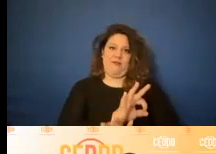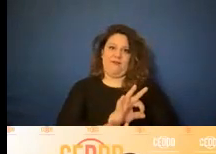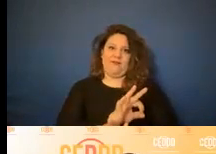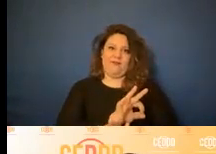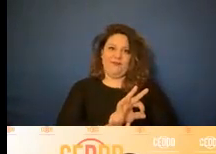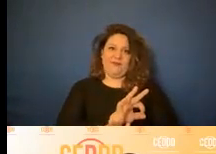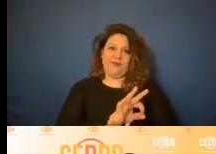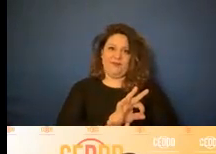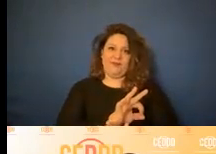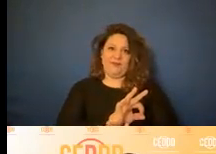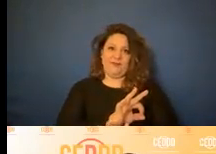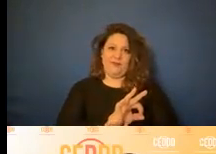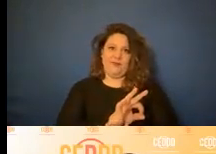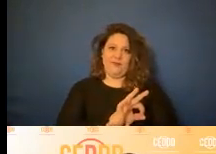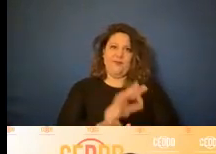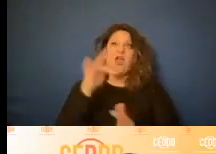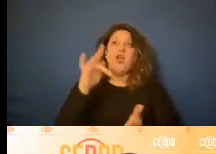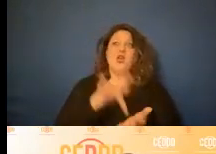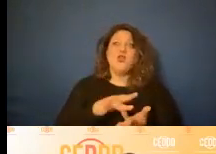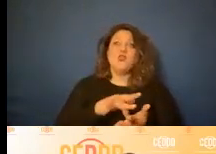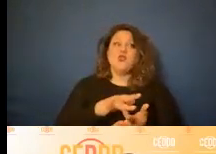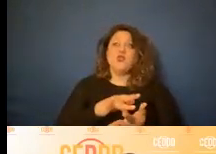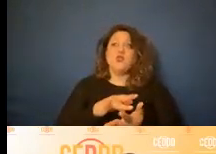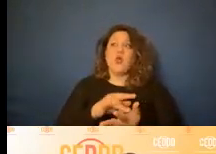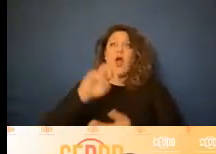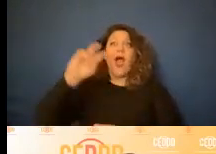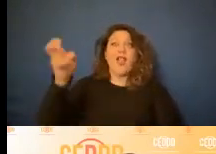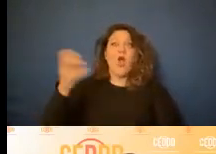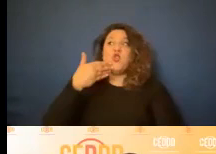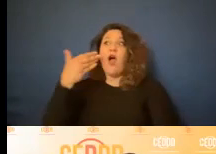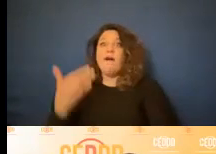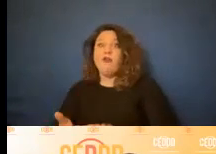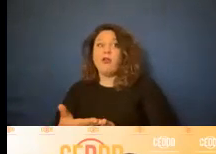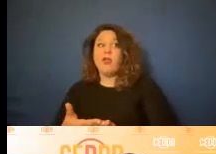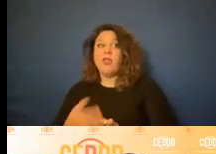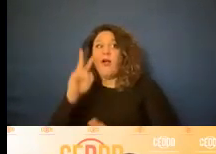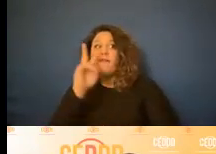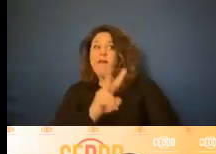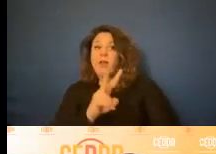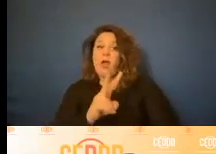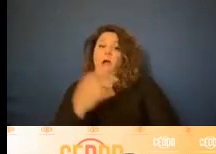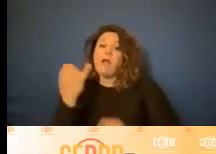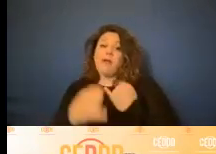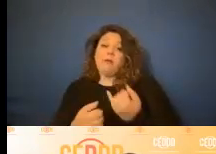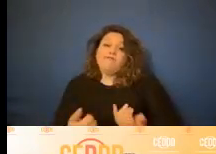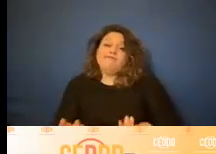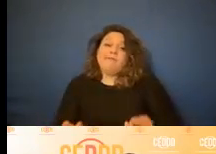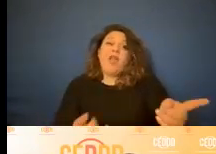cuanto está ahí y están aburridos, la seguirán tomando con aquel que obviamente no se defiende porque no se